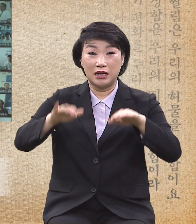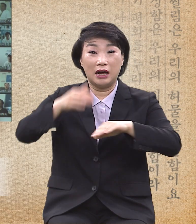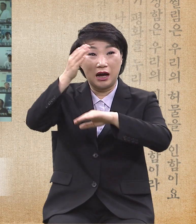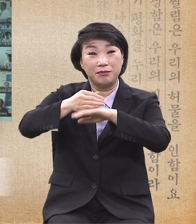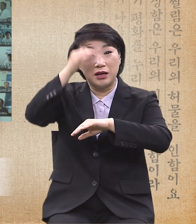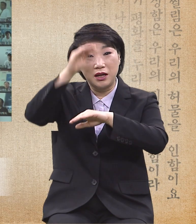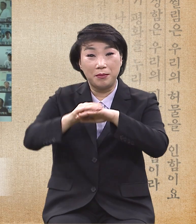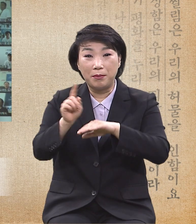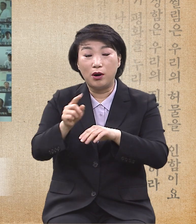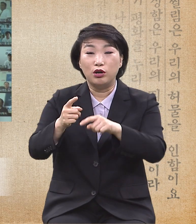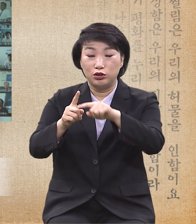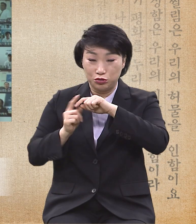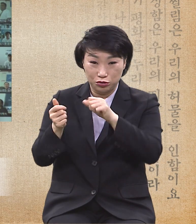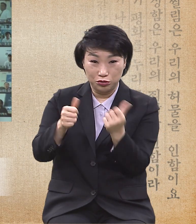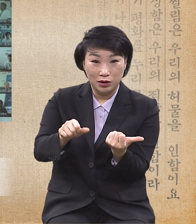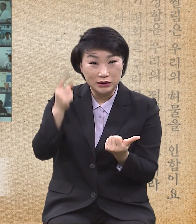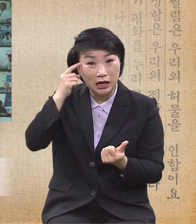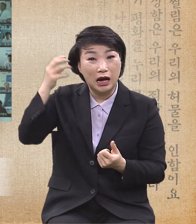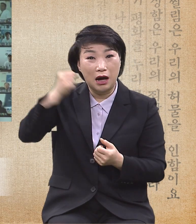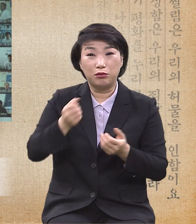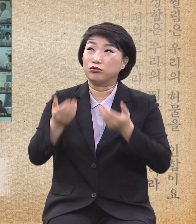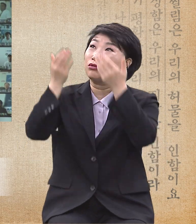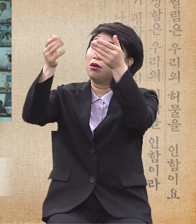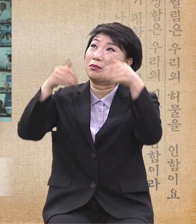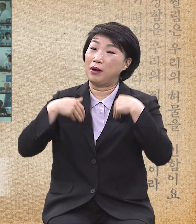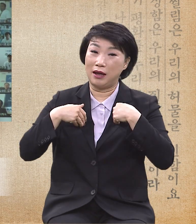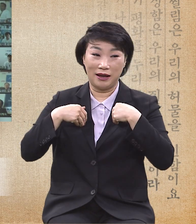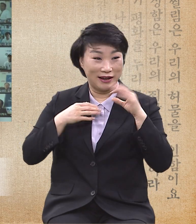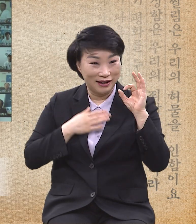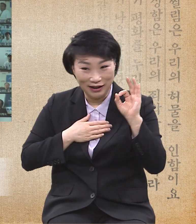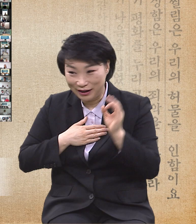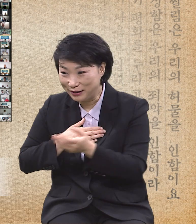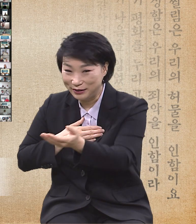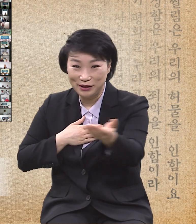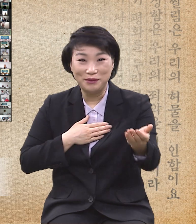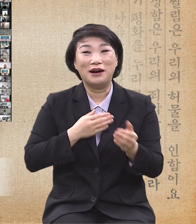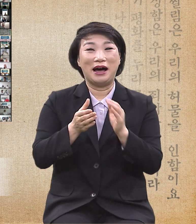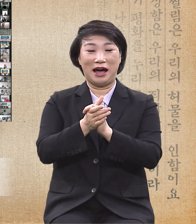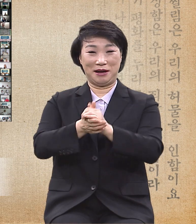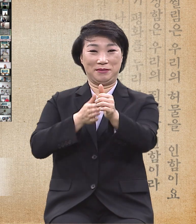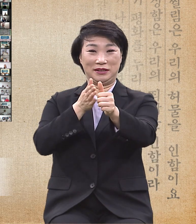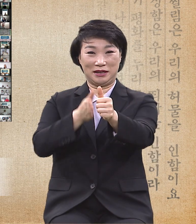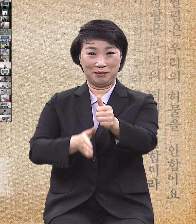예배도 순교정신으로 드리는 겁니다. 이해되시면 아멘 합시다.